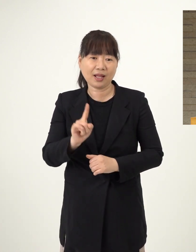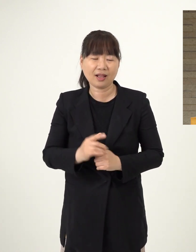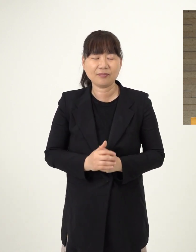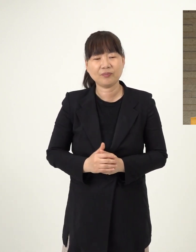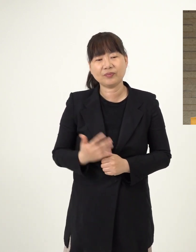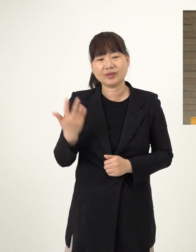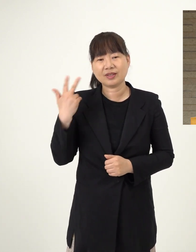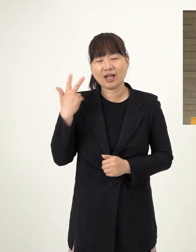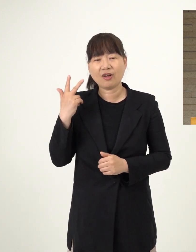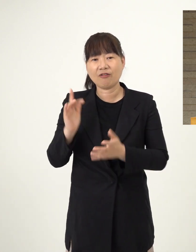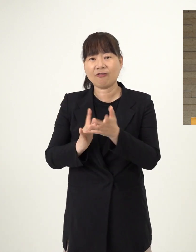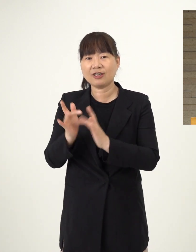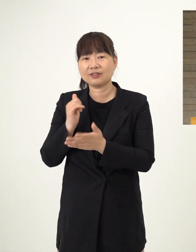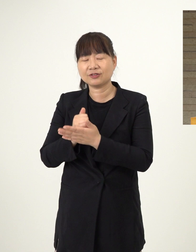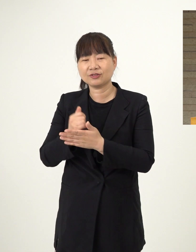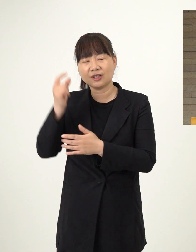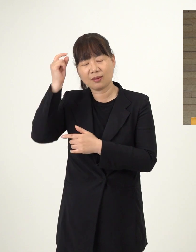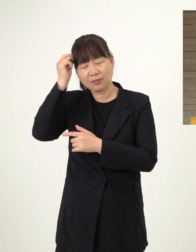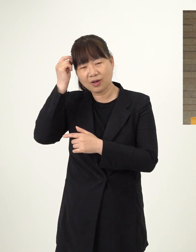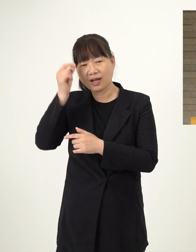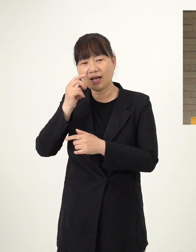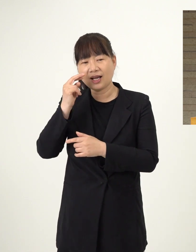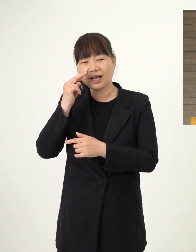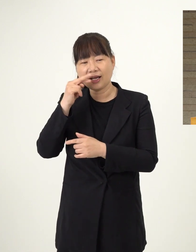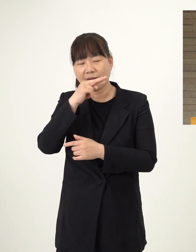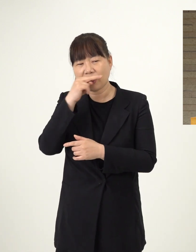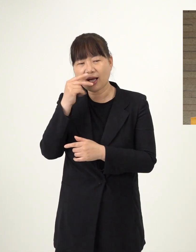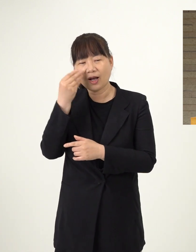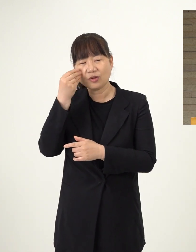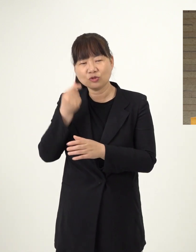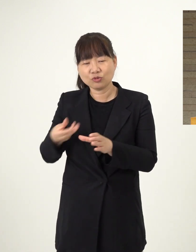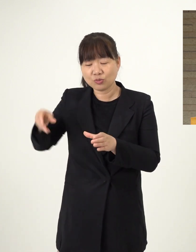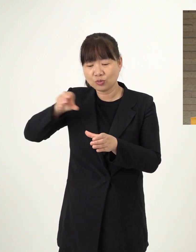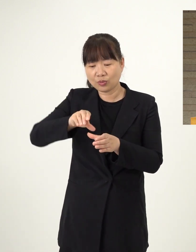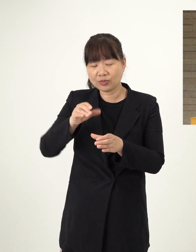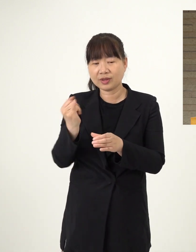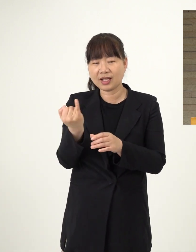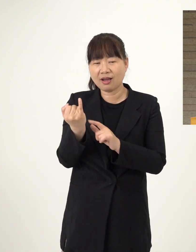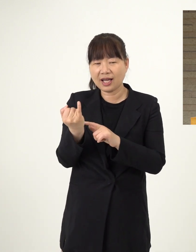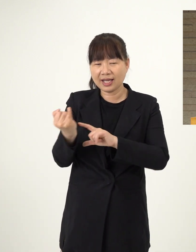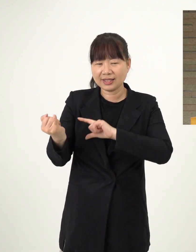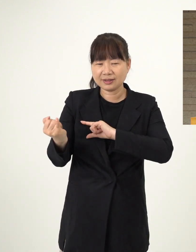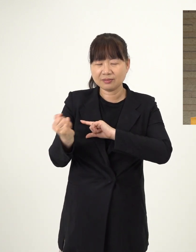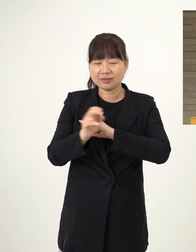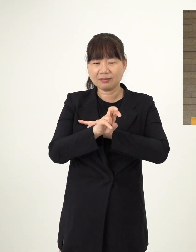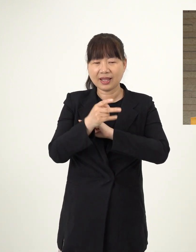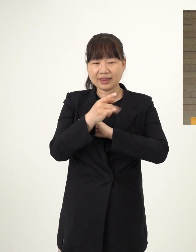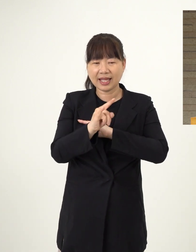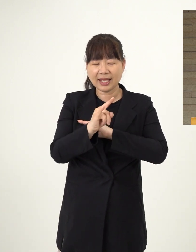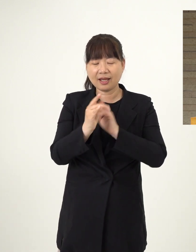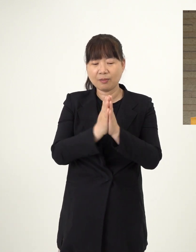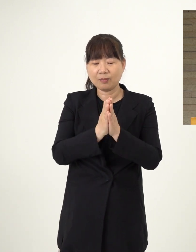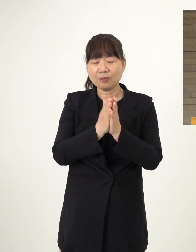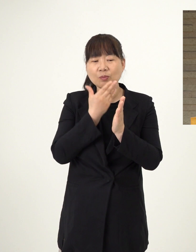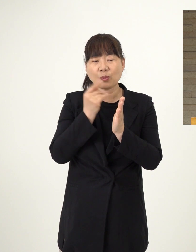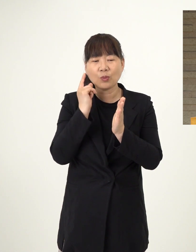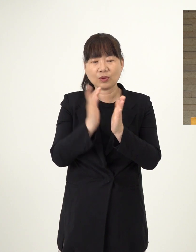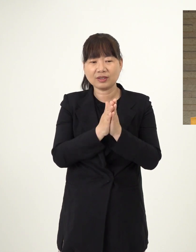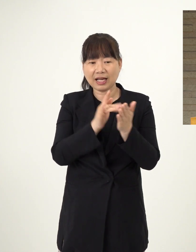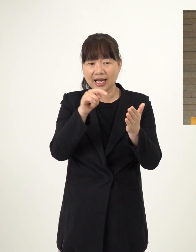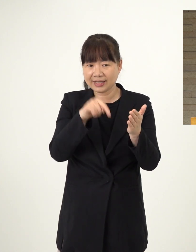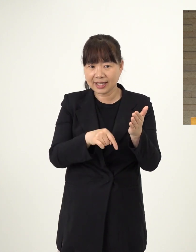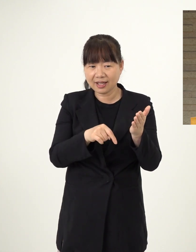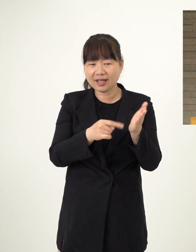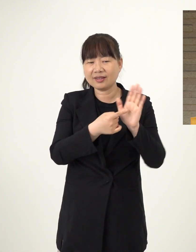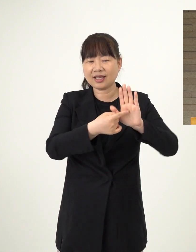지난주도 예수님의 머리에 향유를 부었던 여인의 이름이 마태의 기록상에는 밝혀졌습니까?